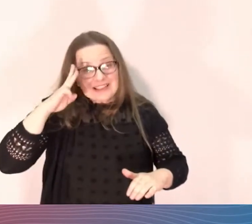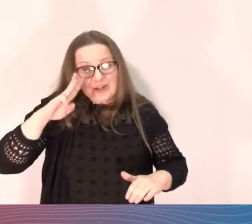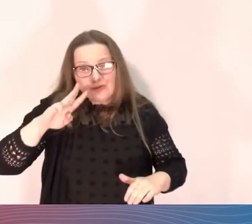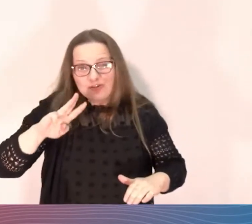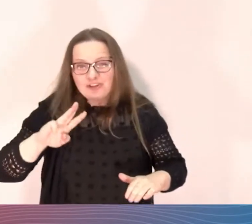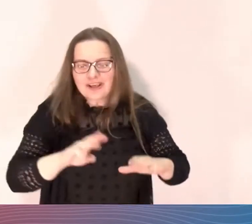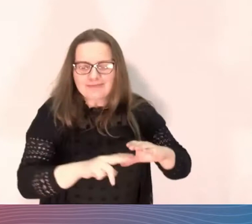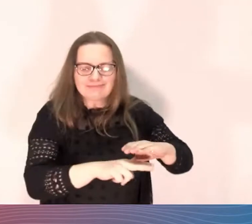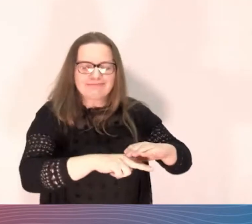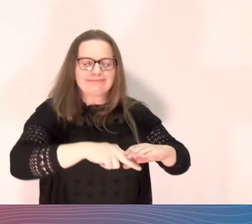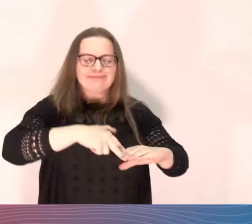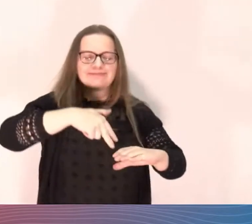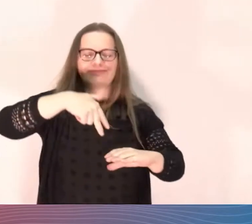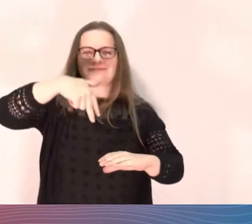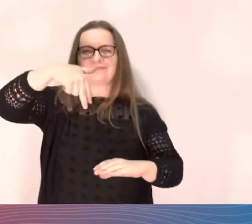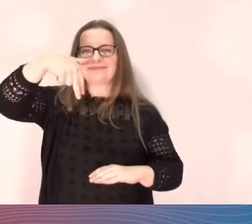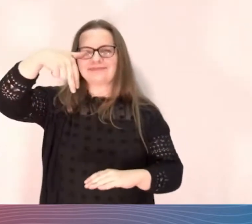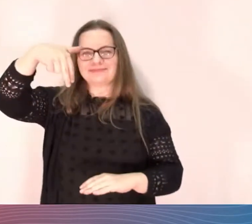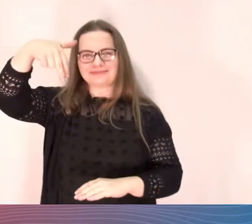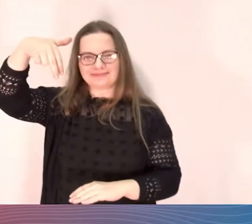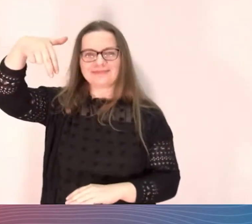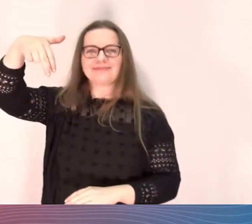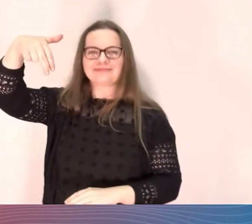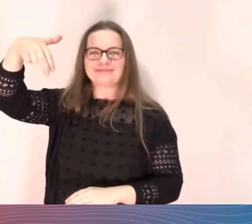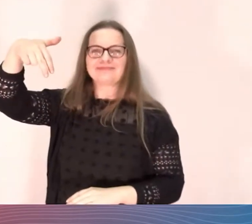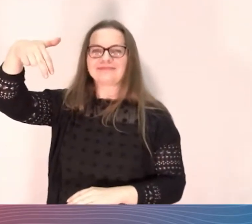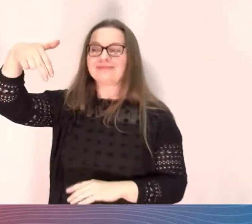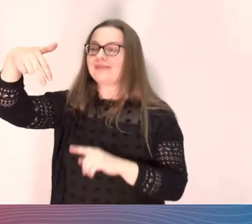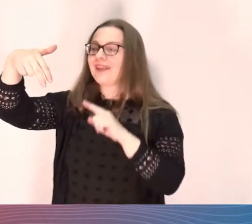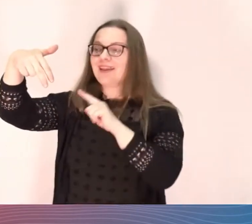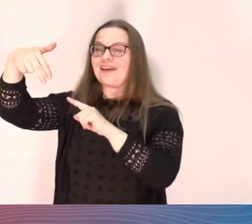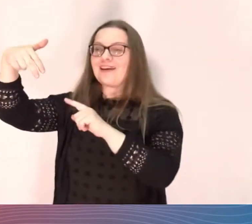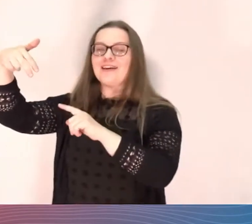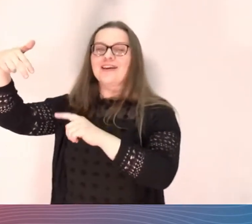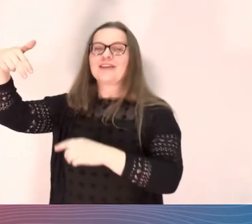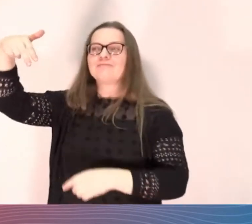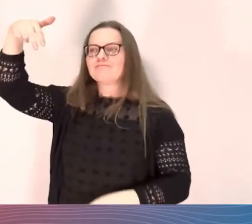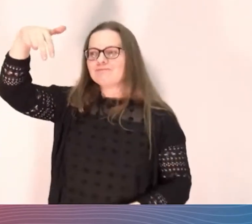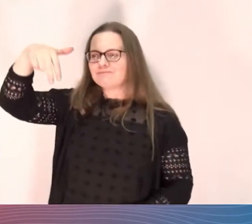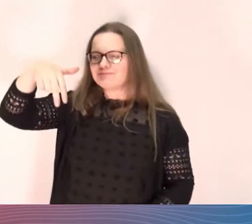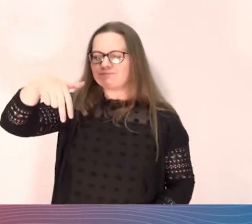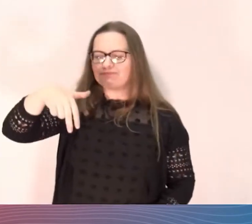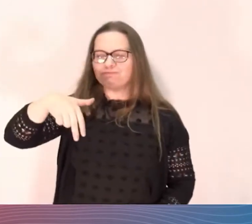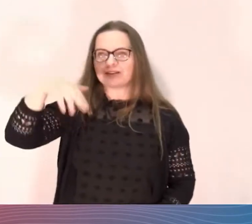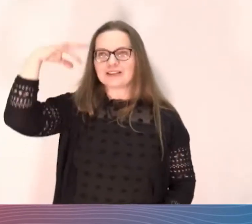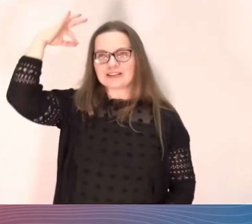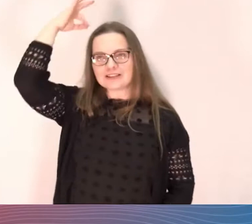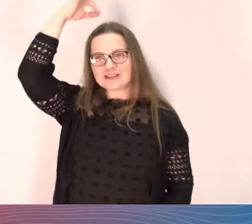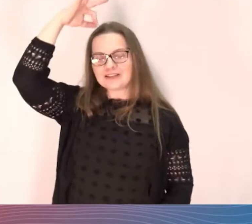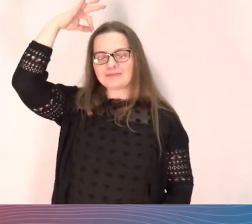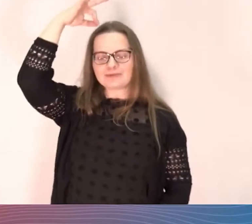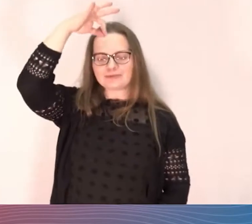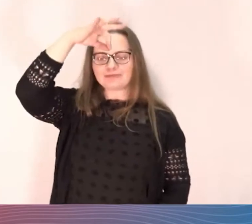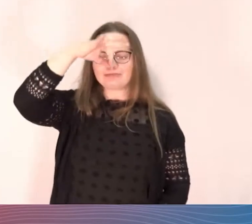E ao ressuscitar, ele voltou em forma do Espírito